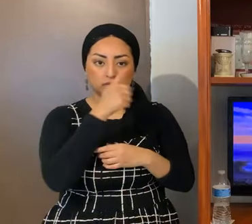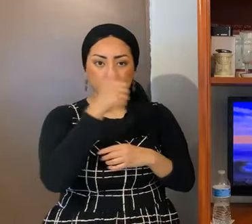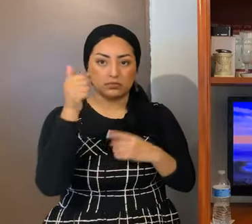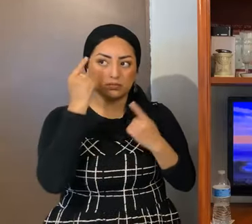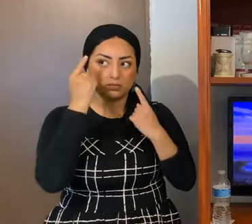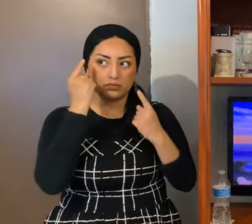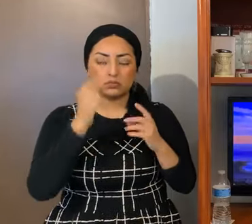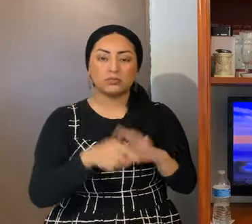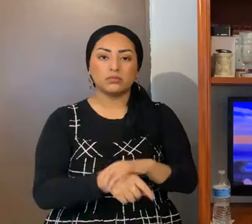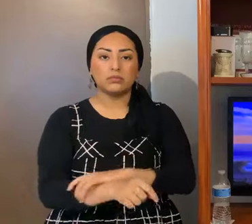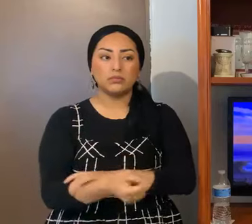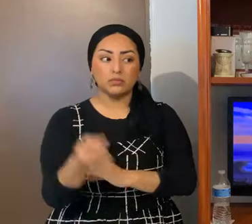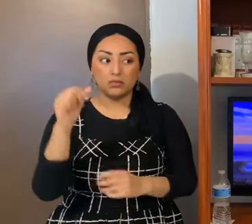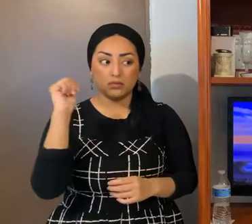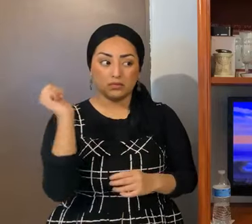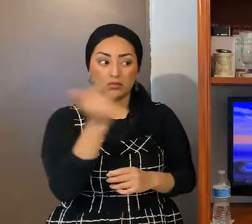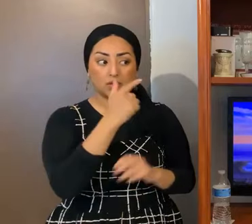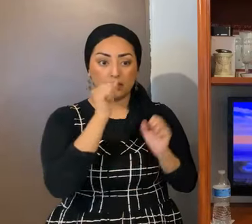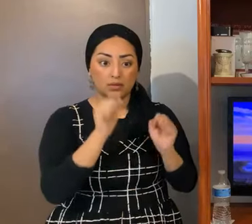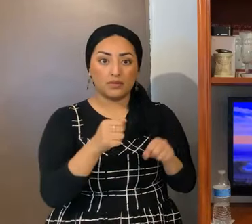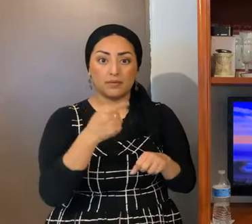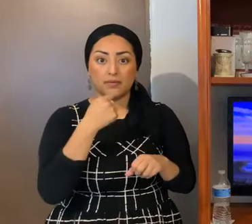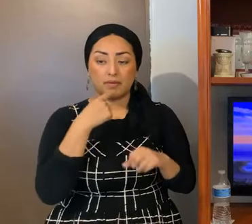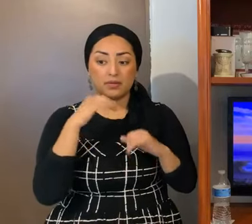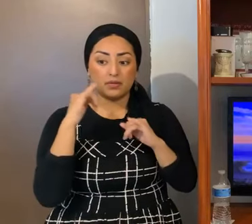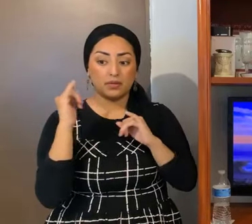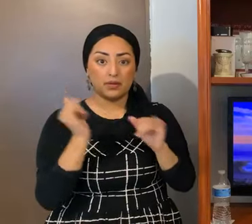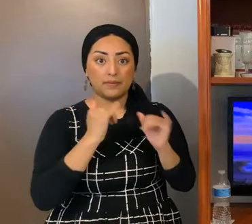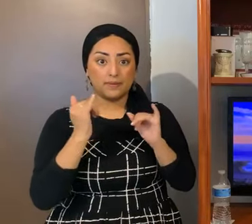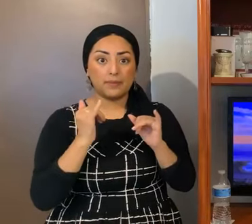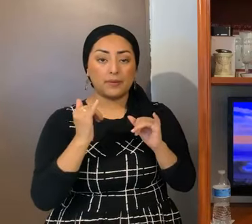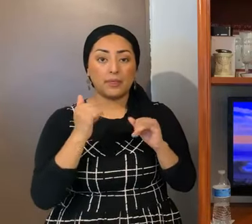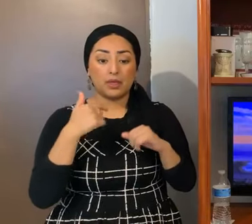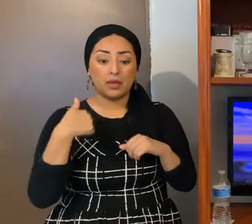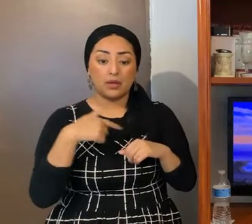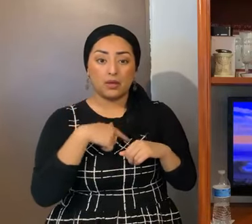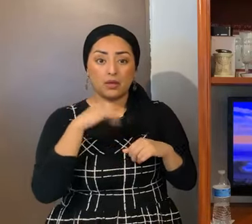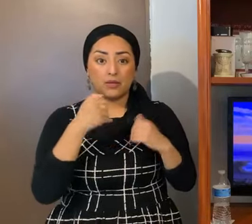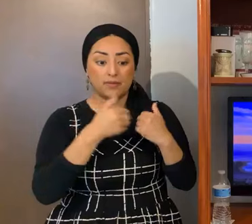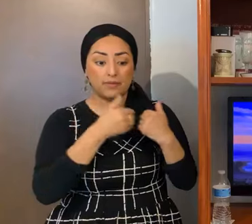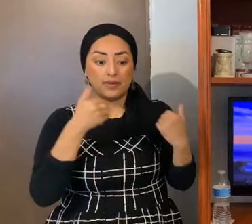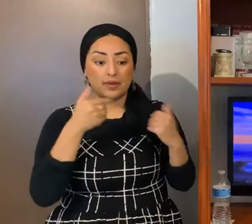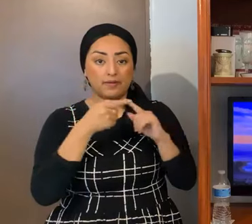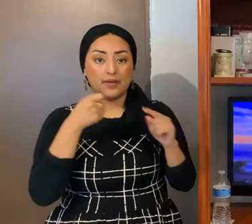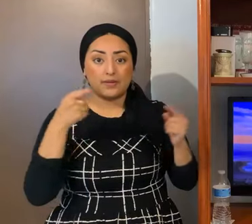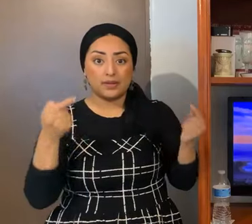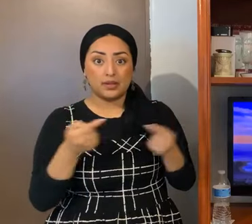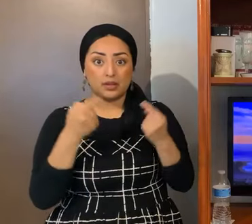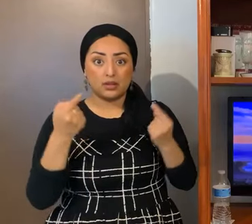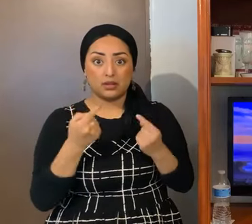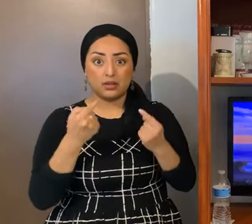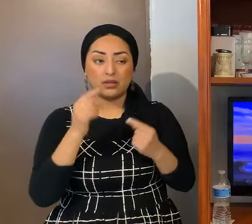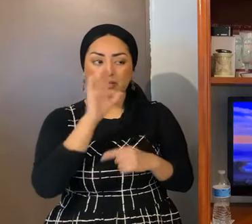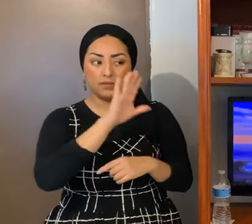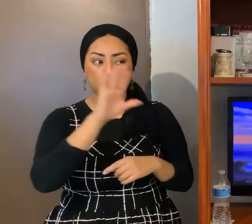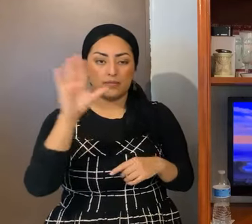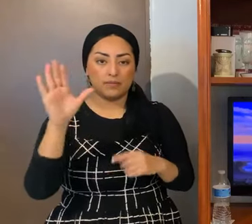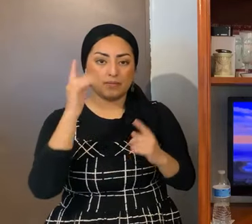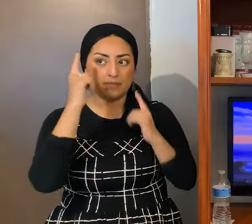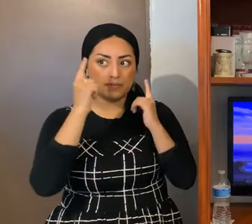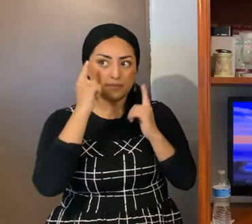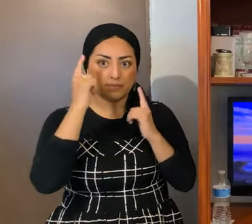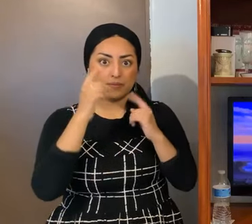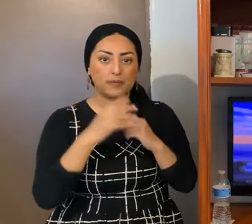al Eterno. ¿Todos podemos decir lo mismo? ¿Todos podemos decir que sí nos apartamos del pecado? Cada quien